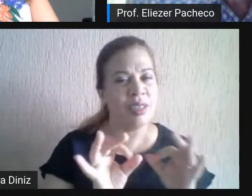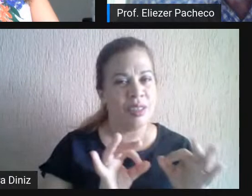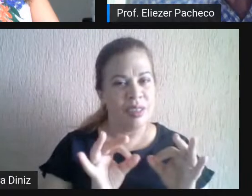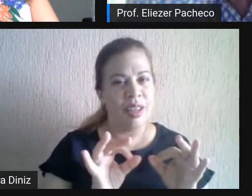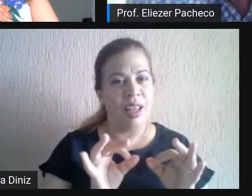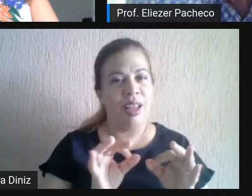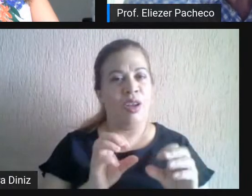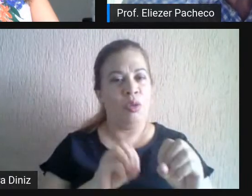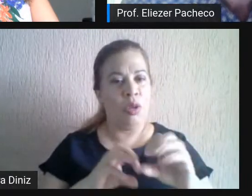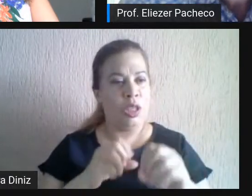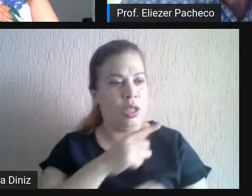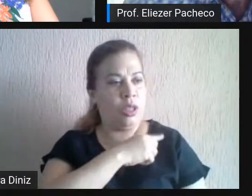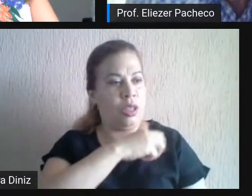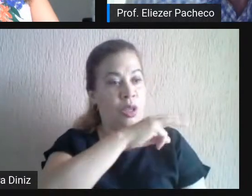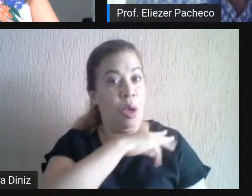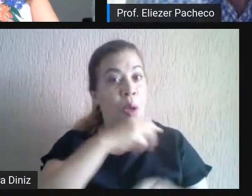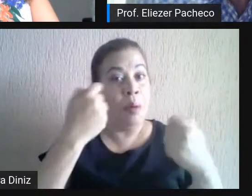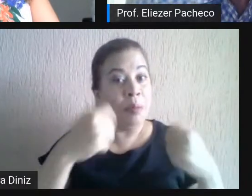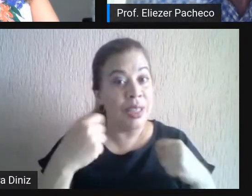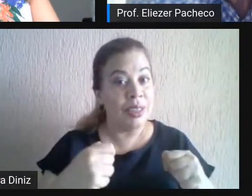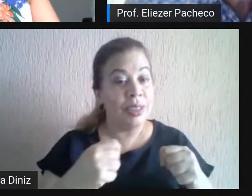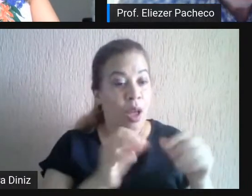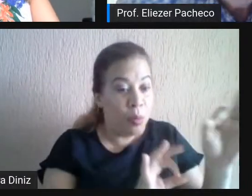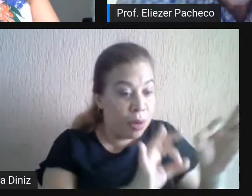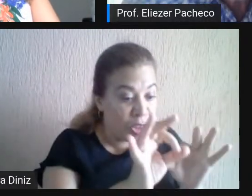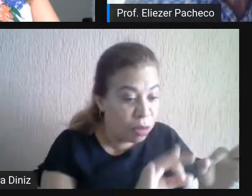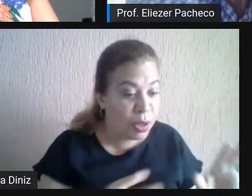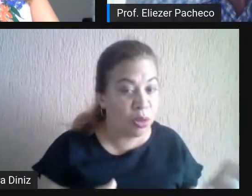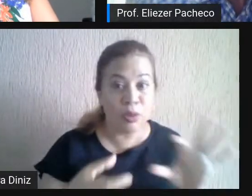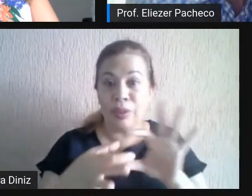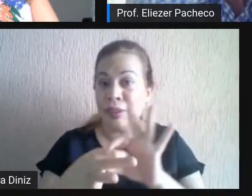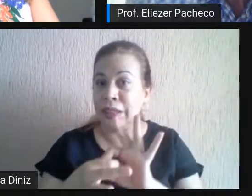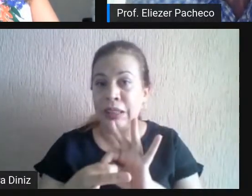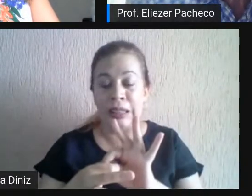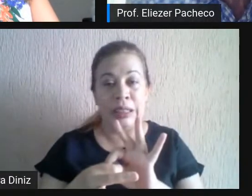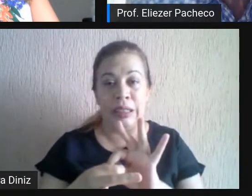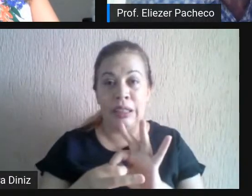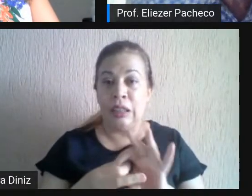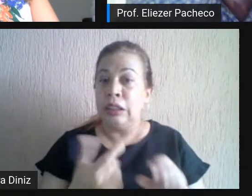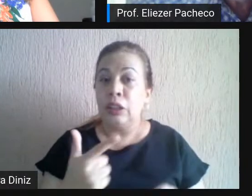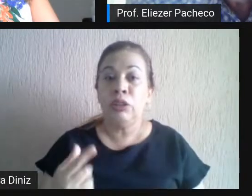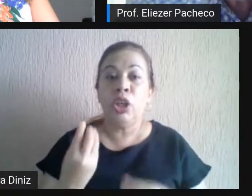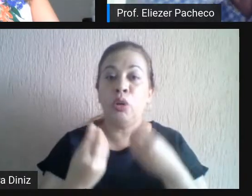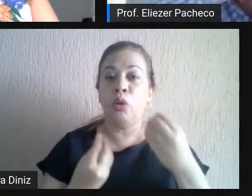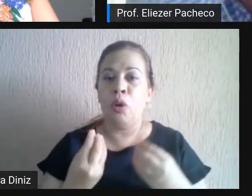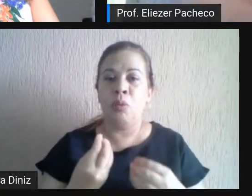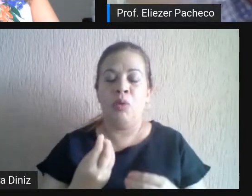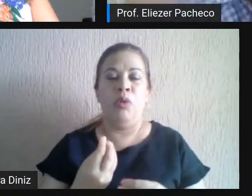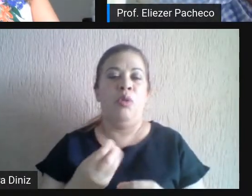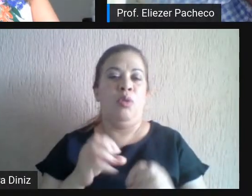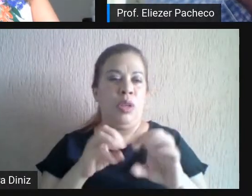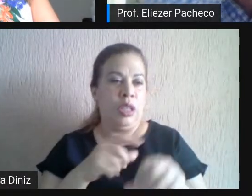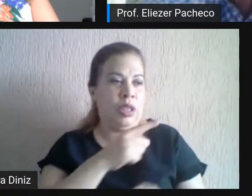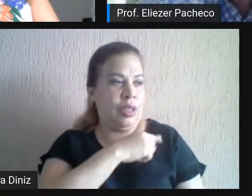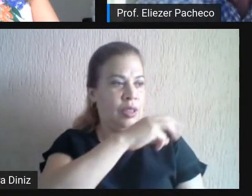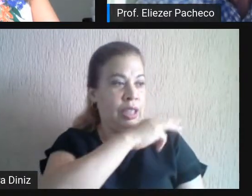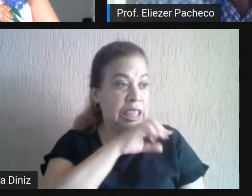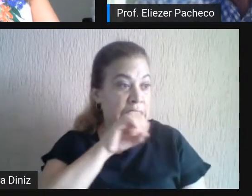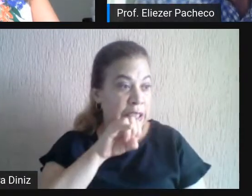é através do planejamento integrado. Não tem como tu ter ensino médio integrado se tu não planejar de forma